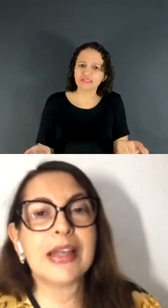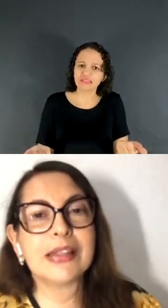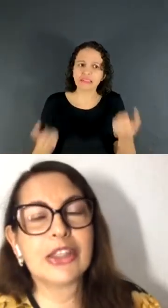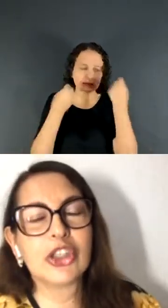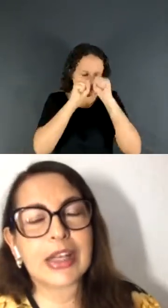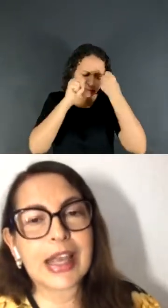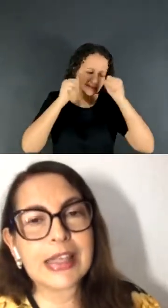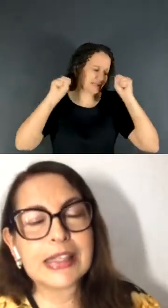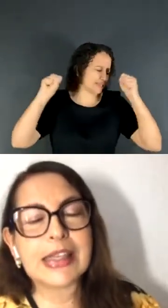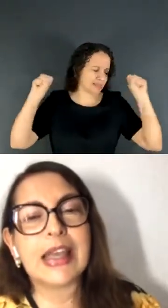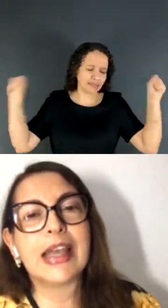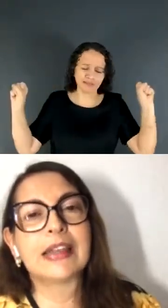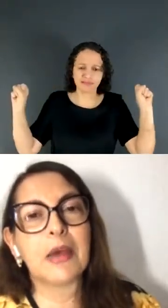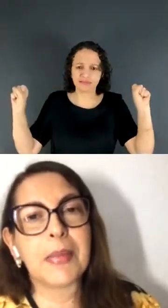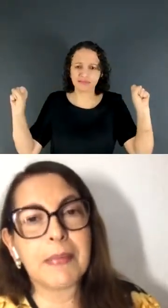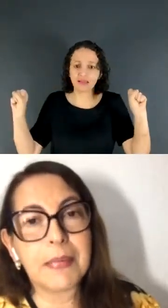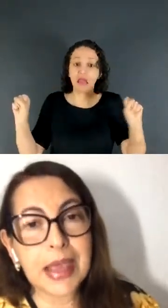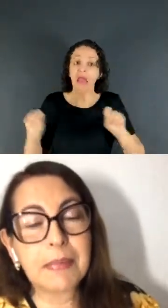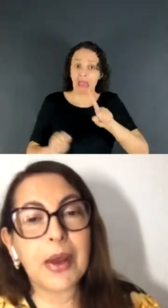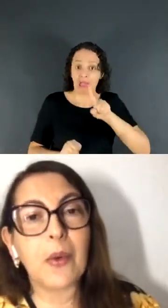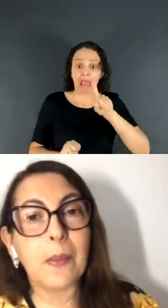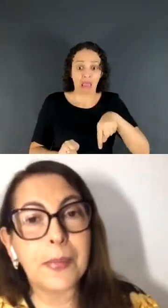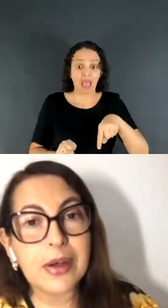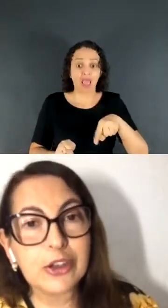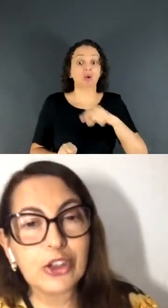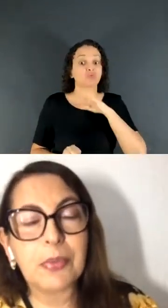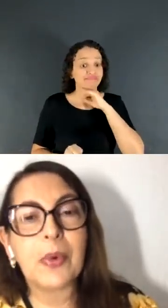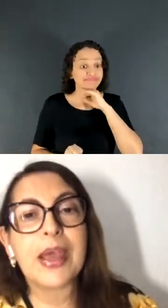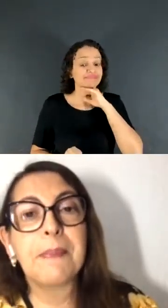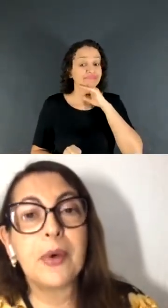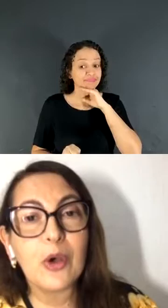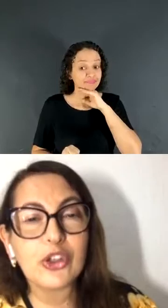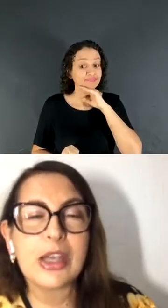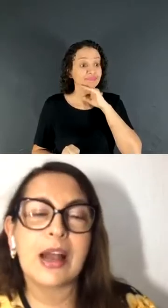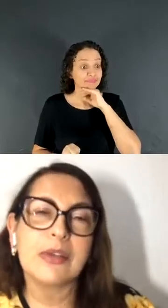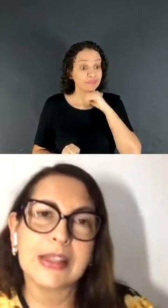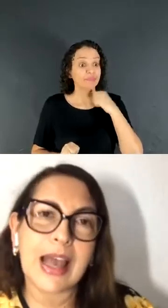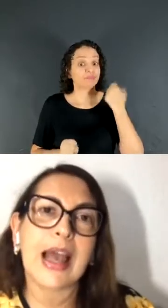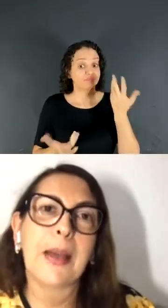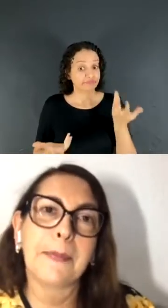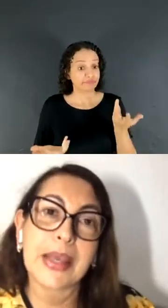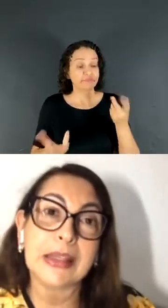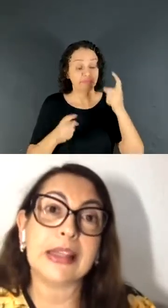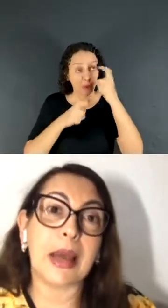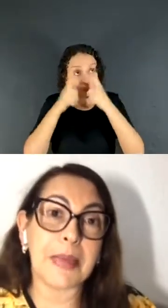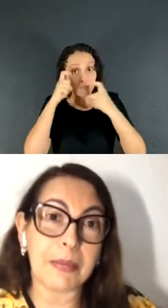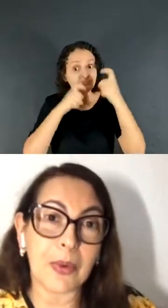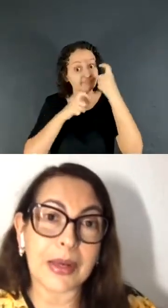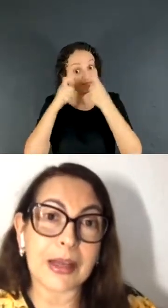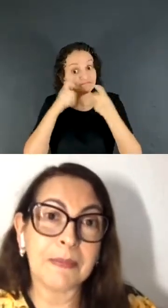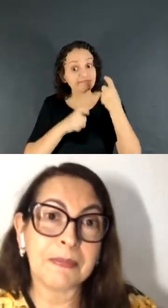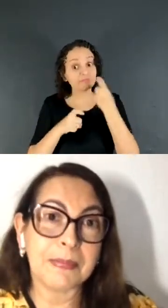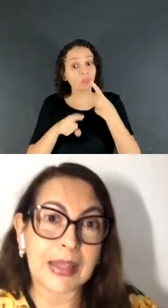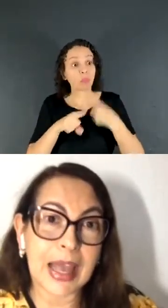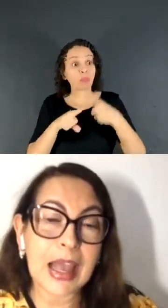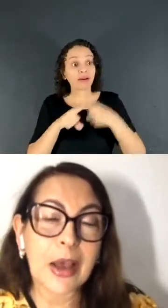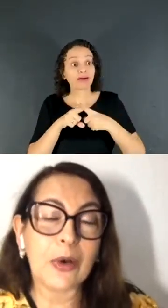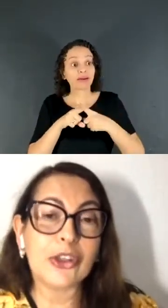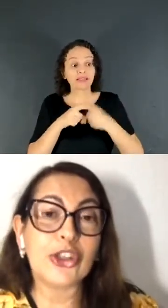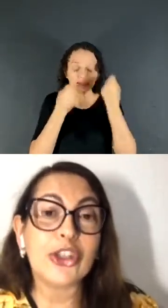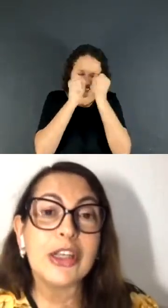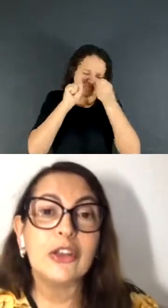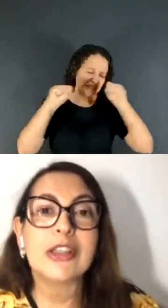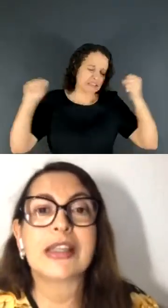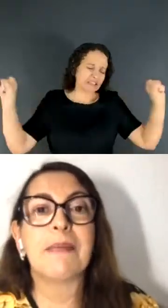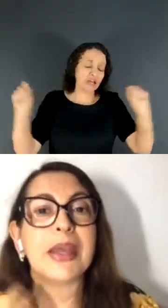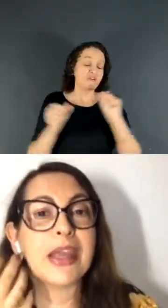Então, esse estresse é também bem preocupante porque pode causar a perda da memória, tá?